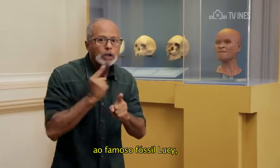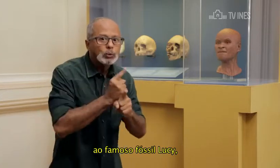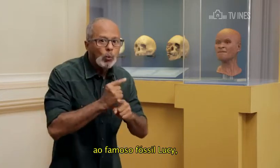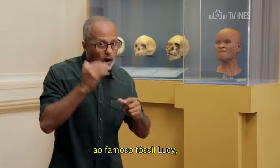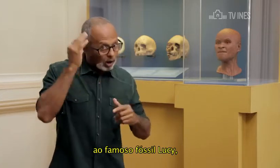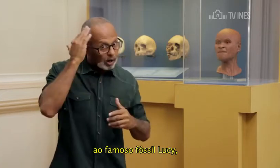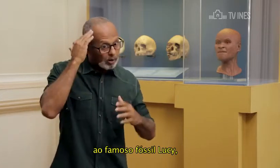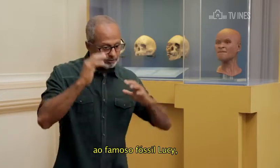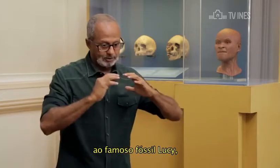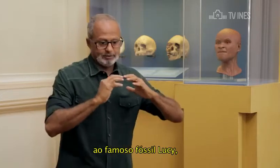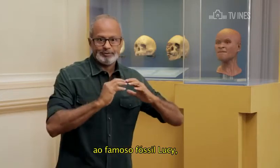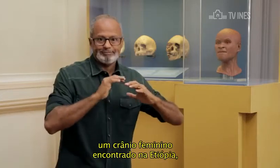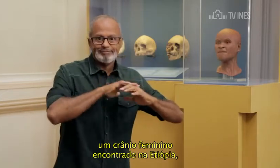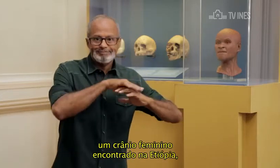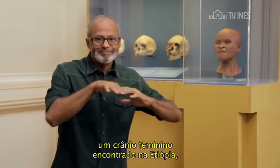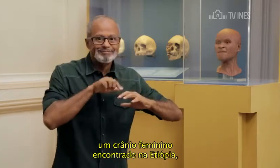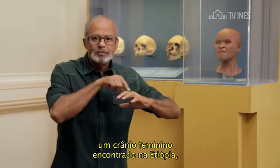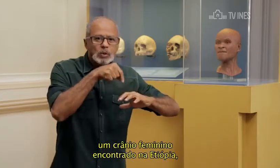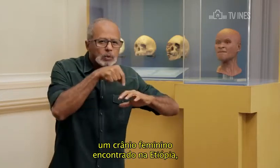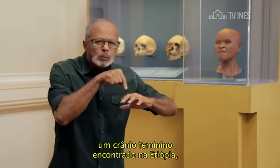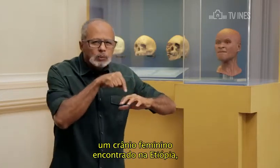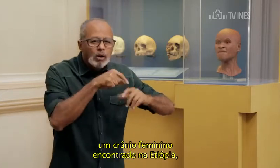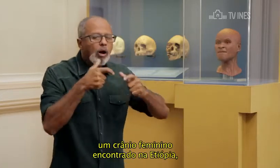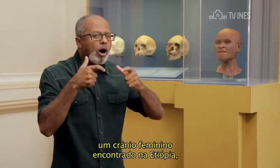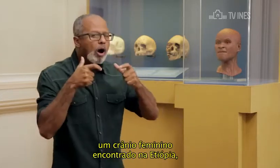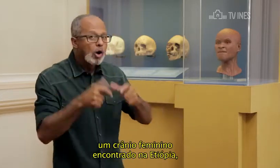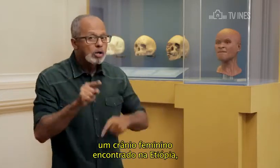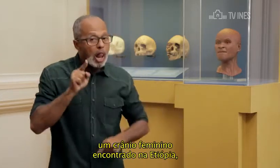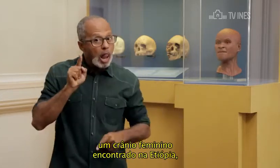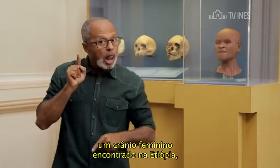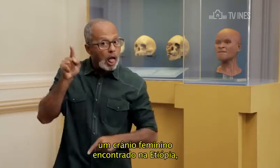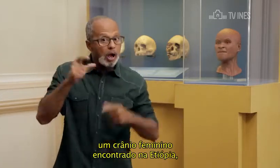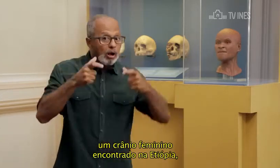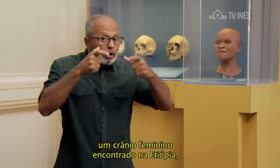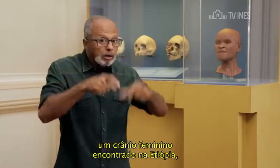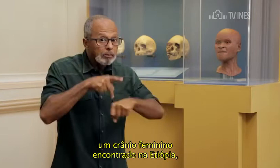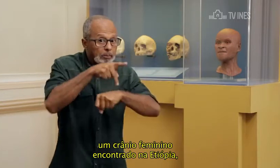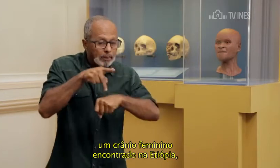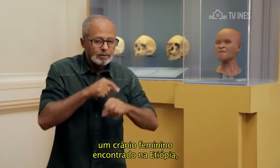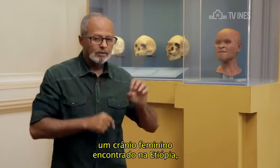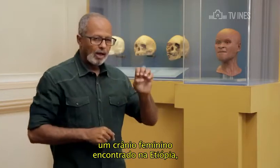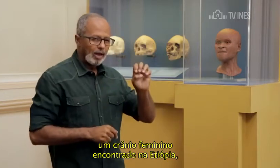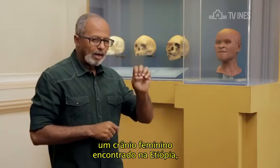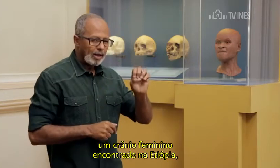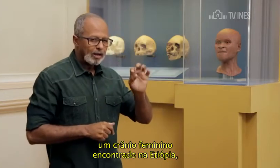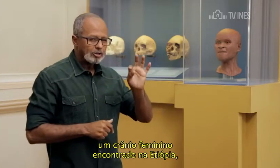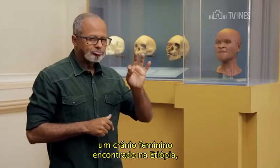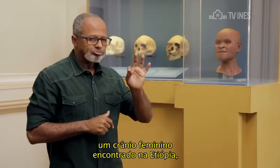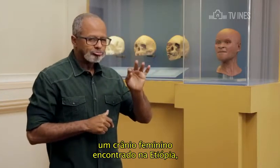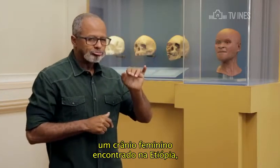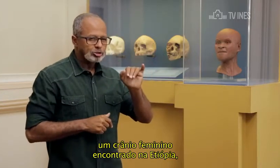Um crânio feminino encontrado na